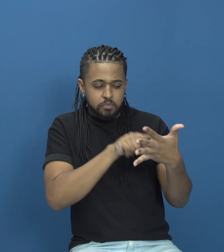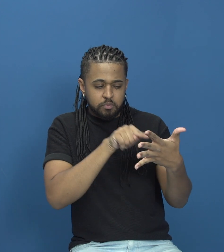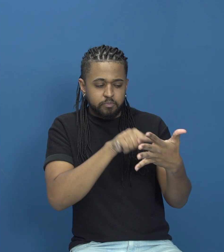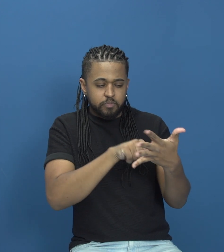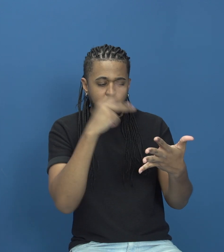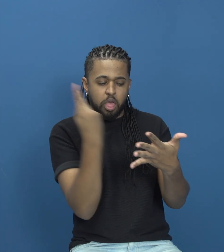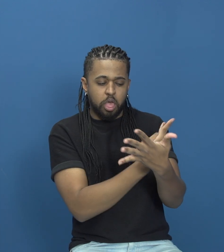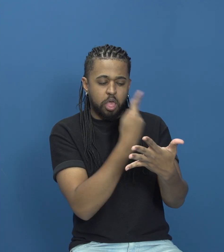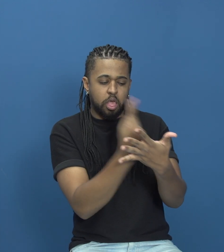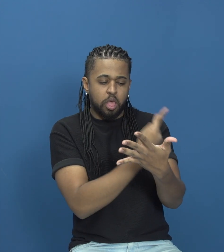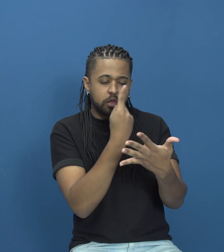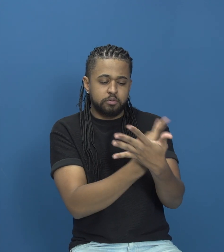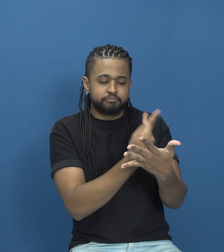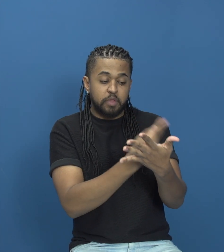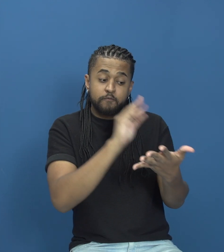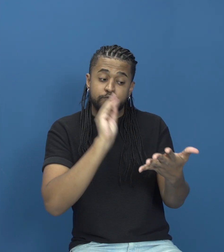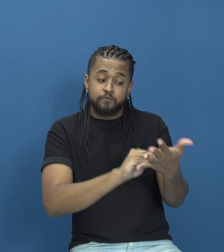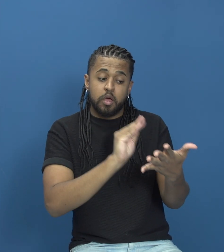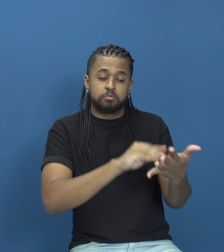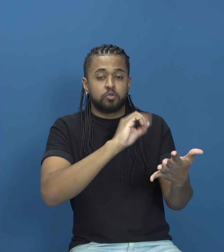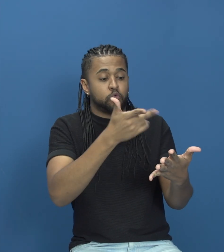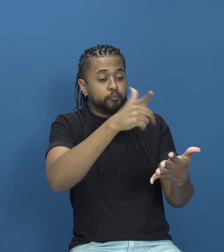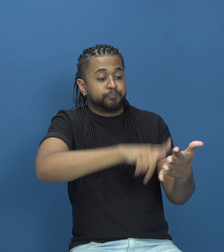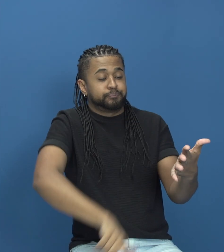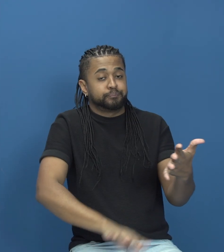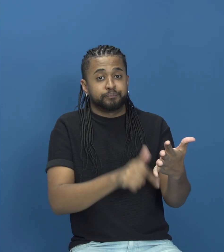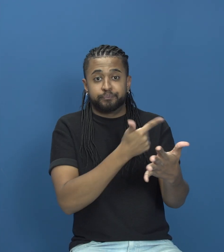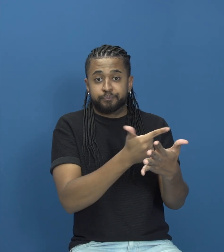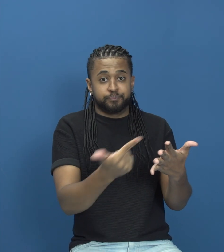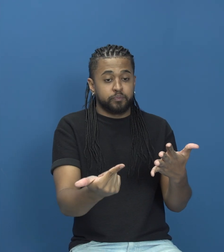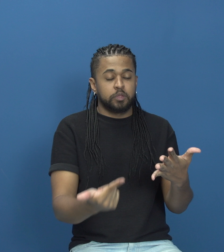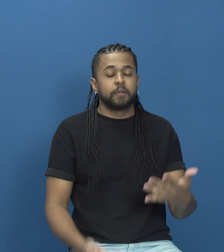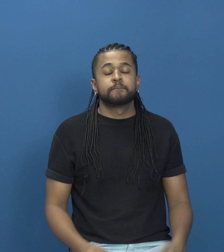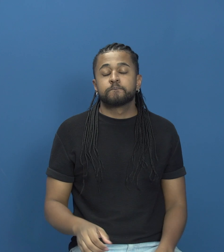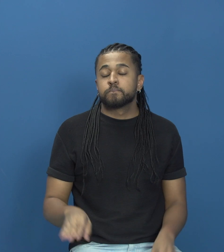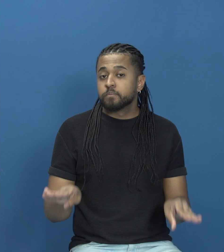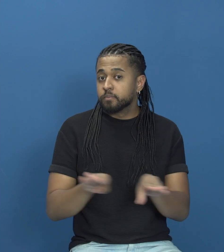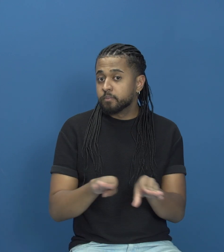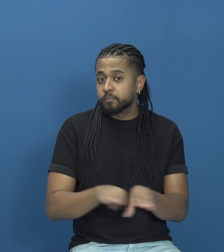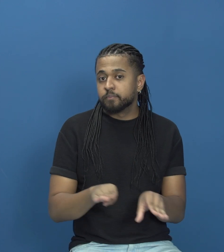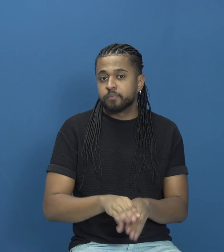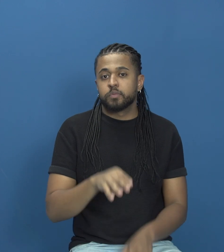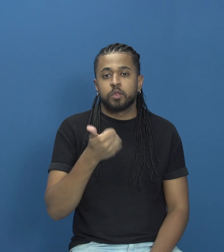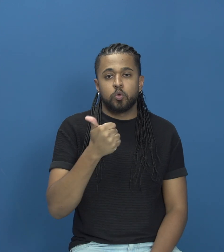esteja errada, incompleta ou inexistente. E